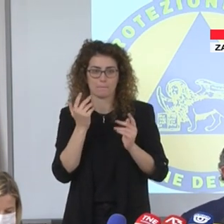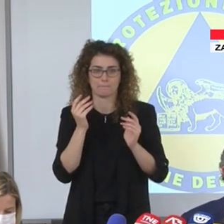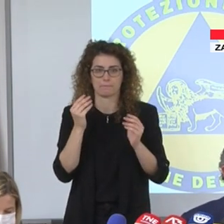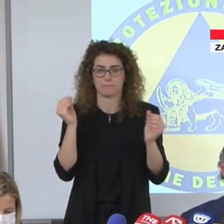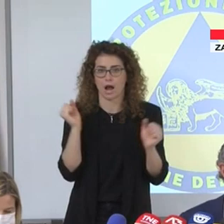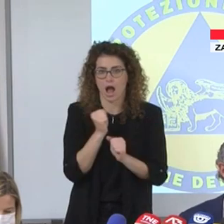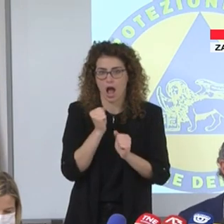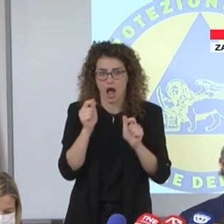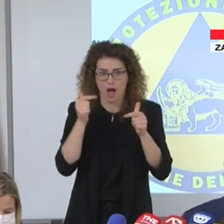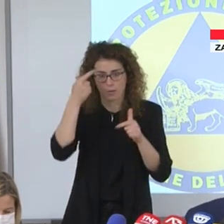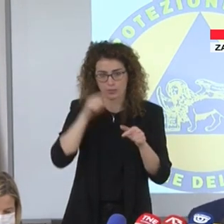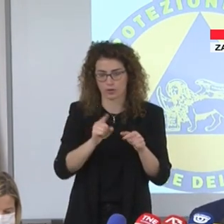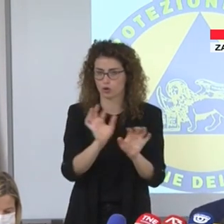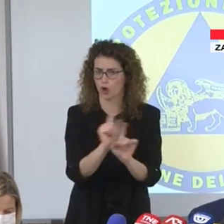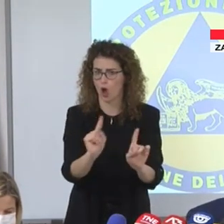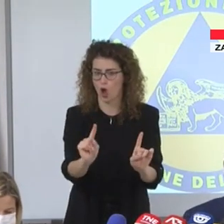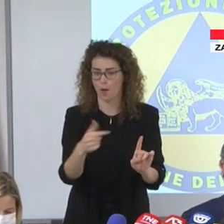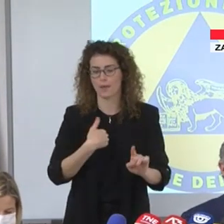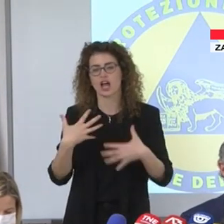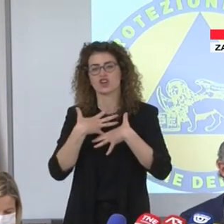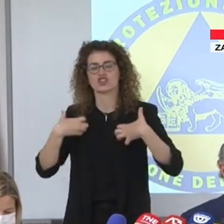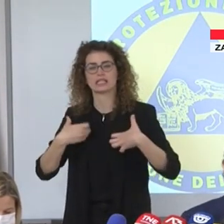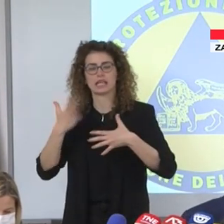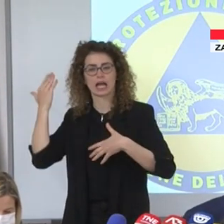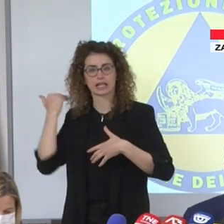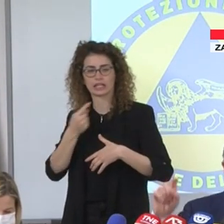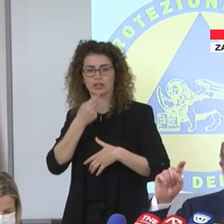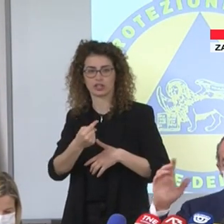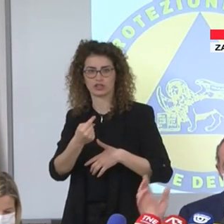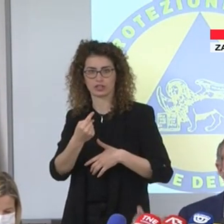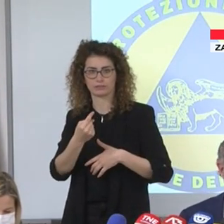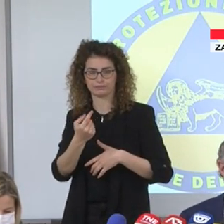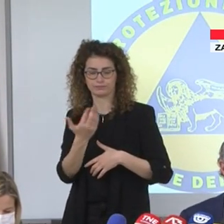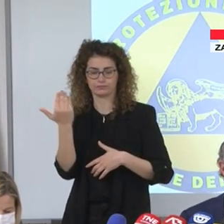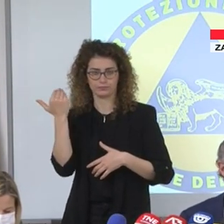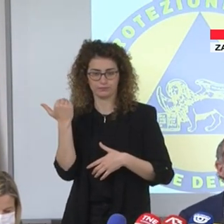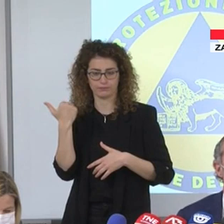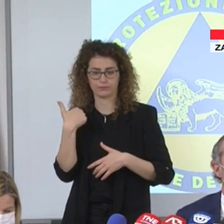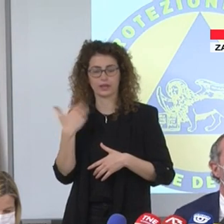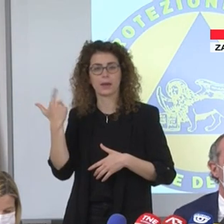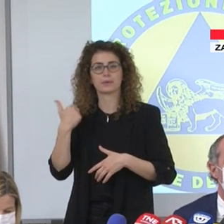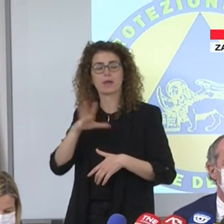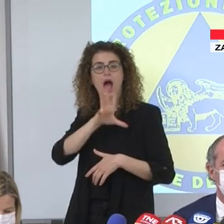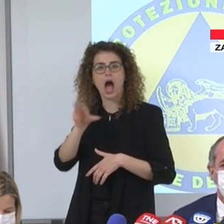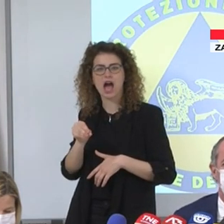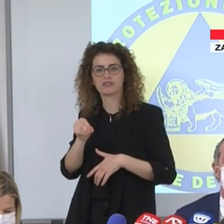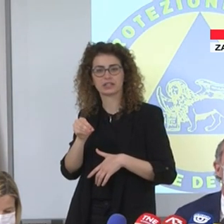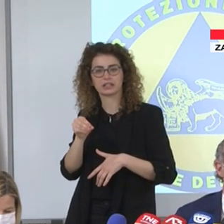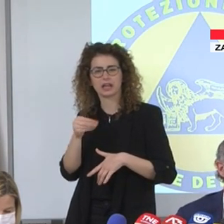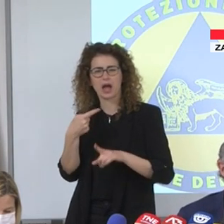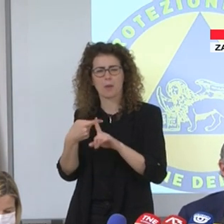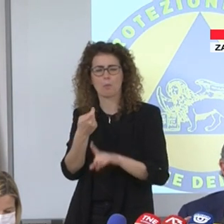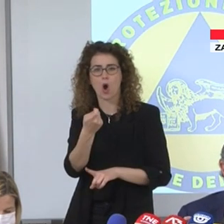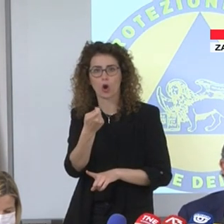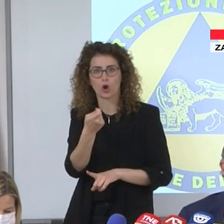gli scienziati ci dicono che questo virus strano, che aveva lasciato indenne fra virgolette l'Africa, adesso si è orientato più